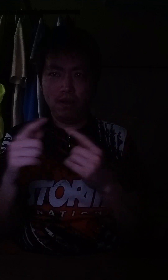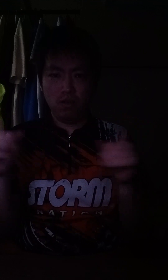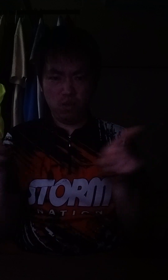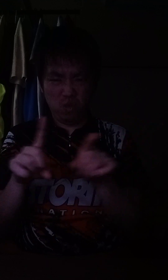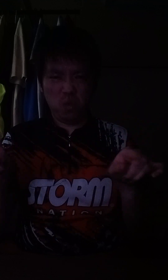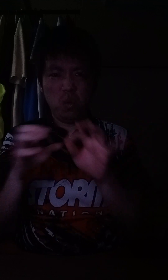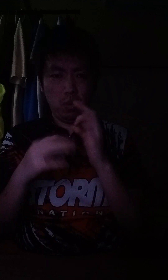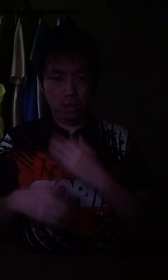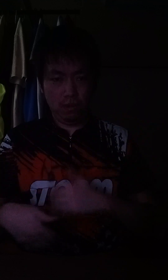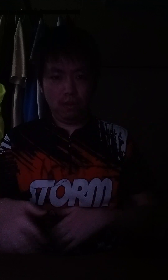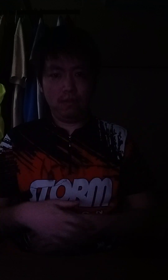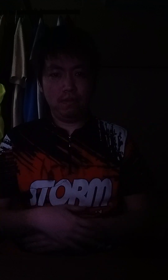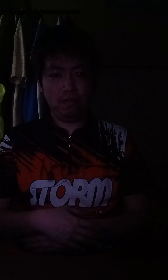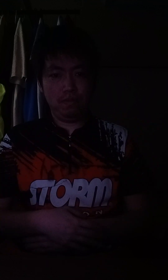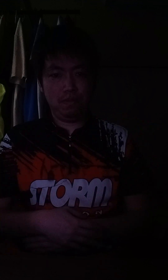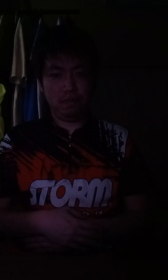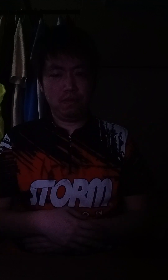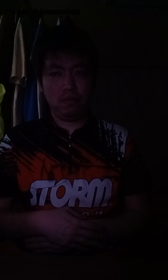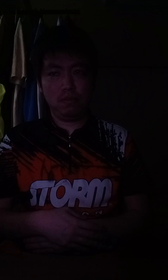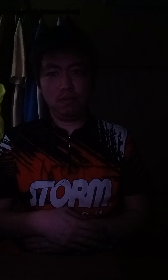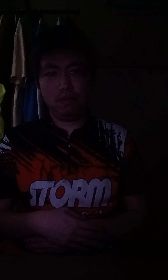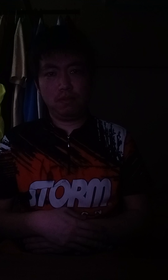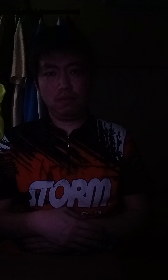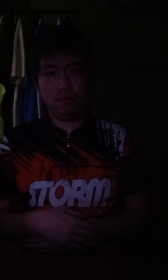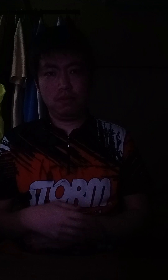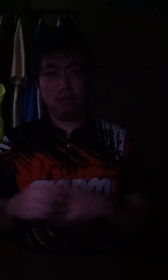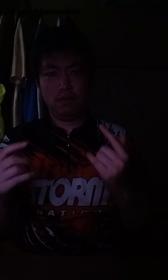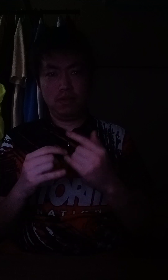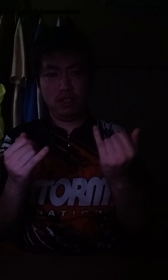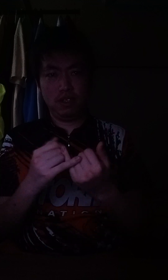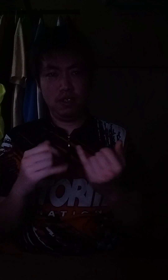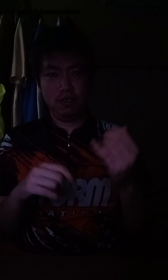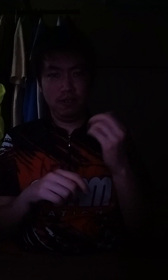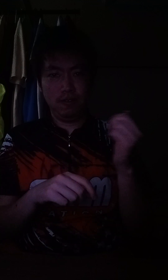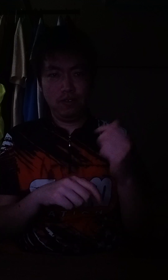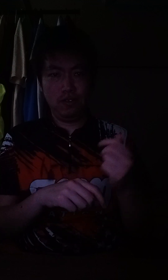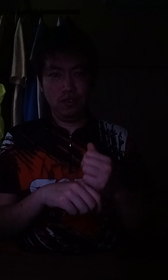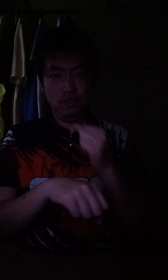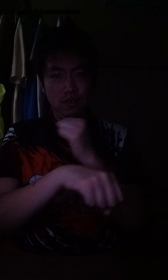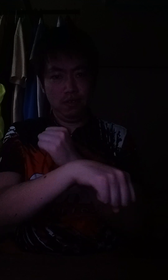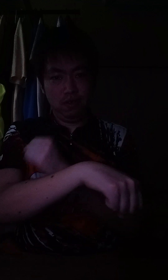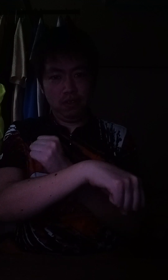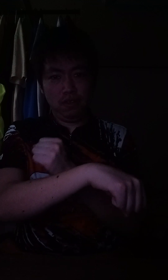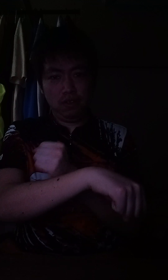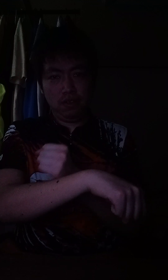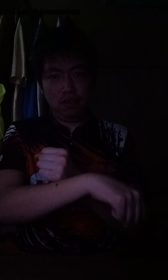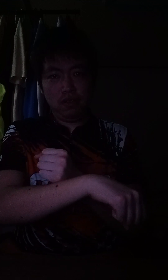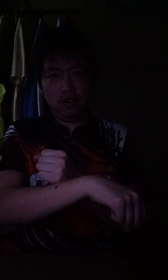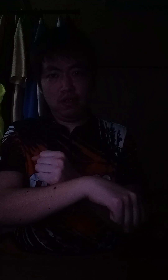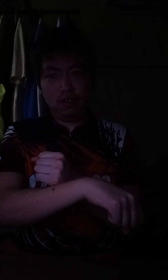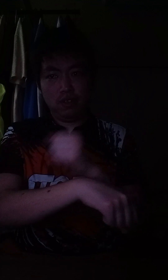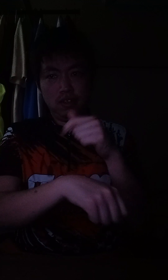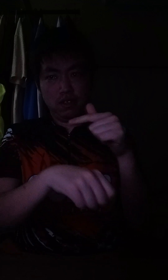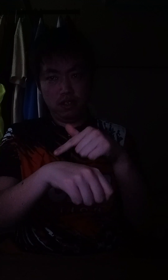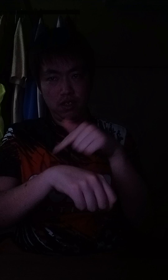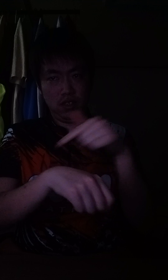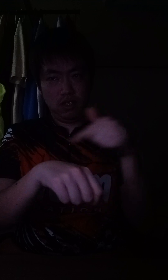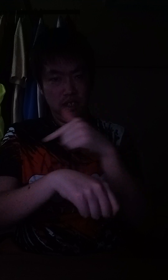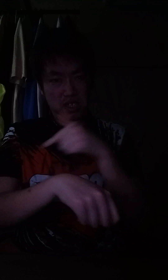똑같습니다. 한 번 했지. 끝났잖아. 끝났잖아. 그냥 한 번에 한다고 했잖아.